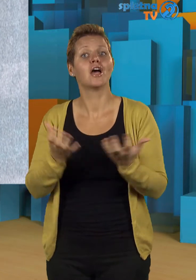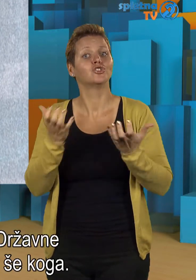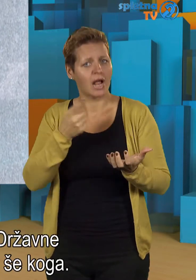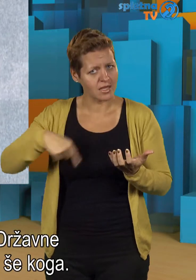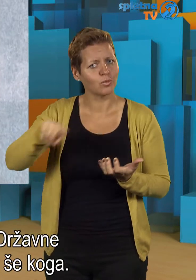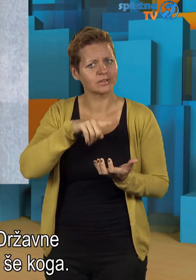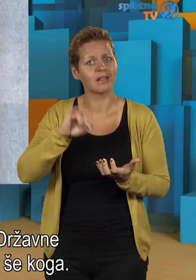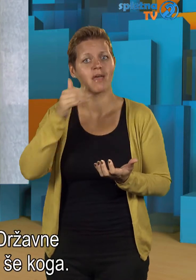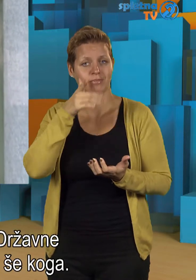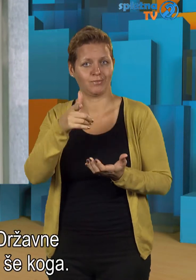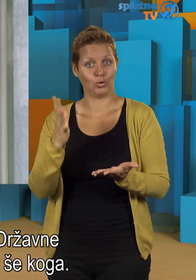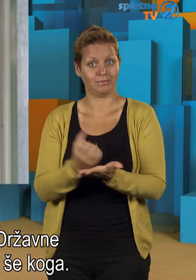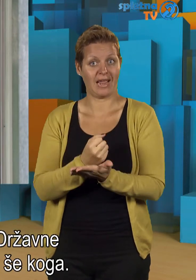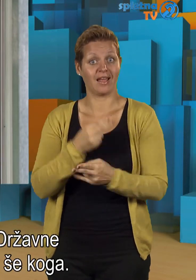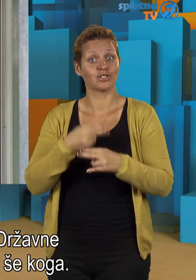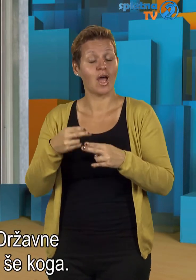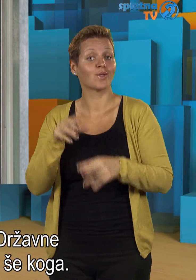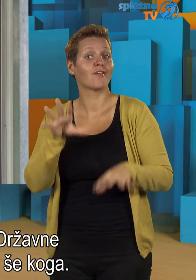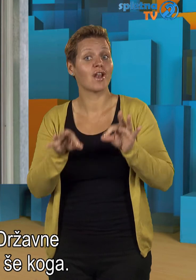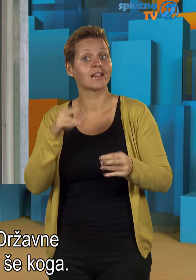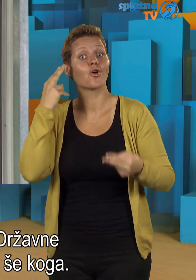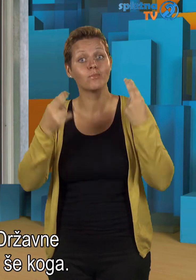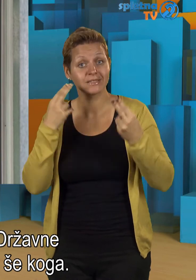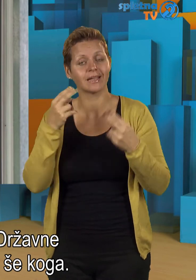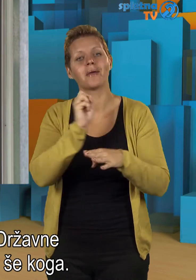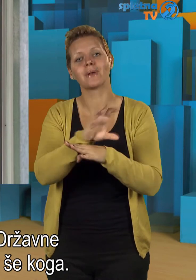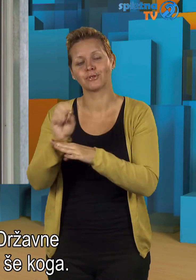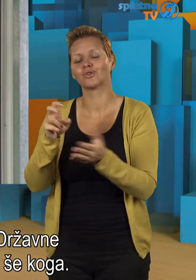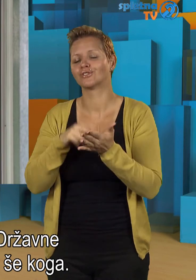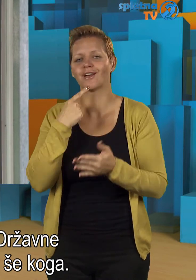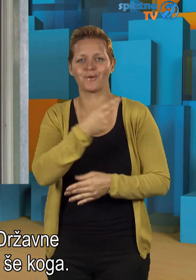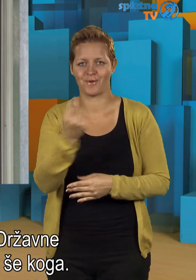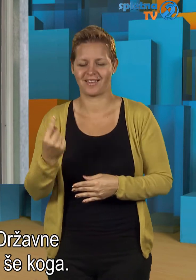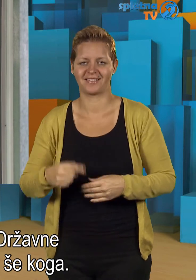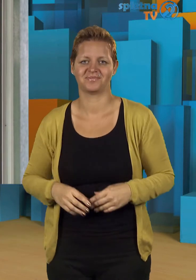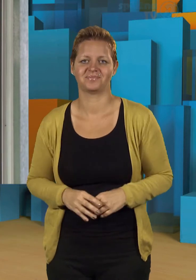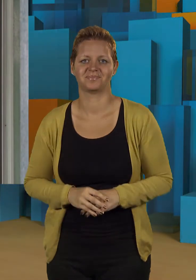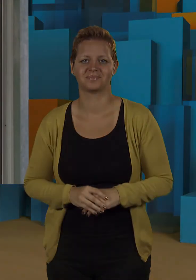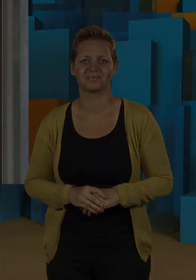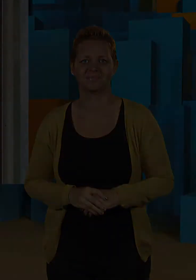Želimo si, da bi uspeh Državne volilne komisije prepričal še koga.